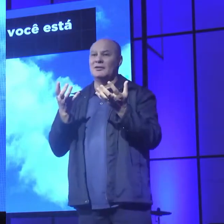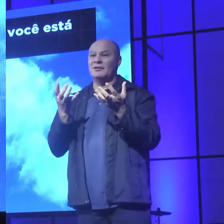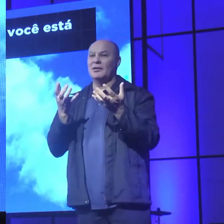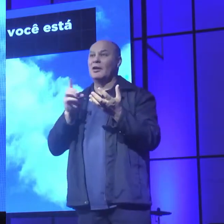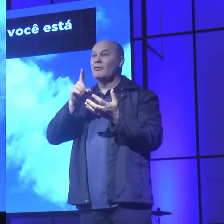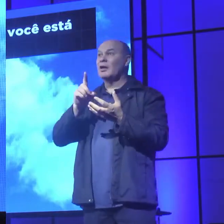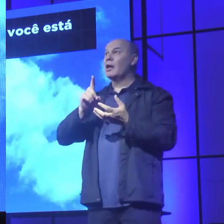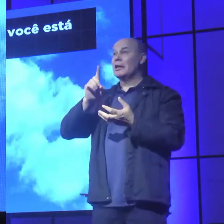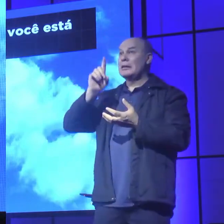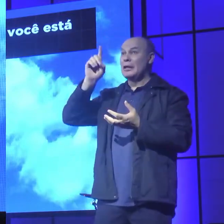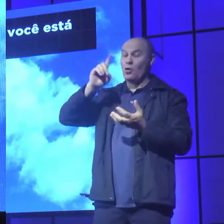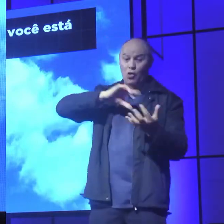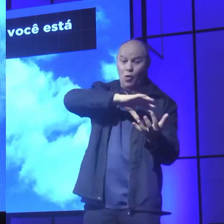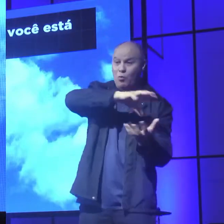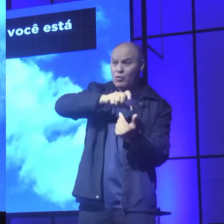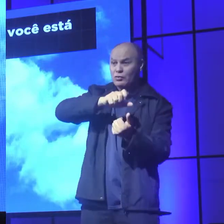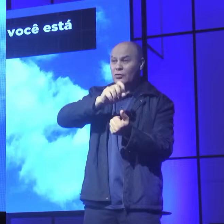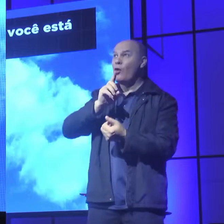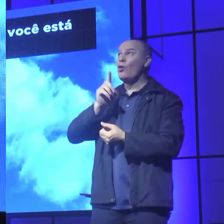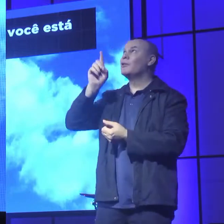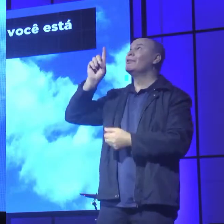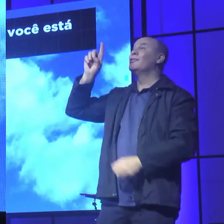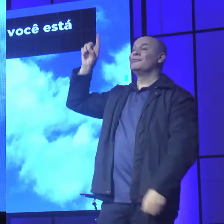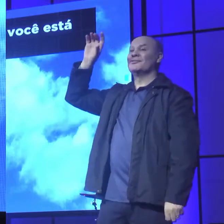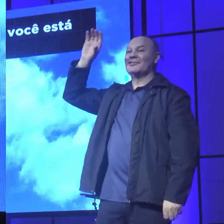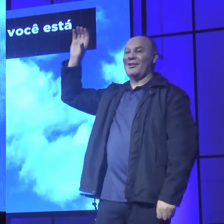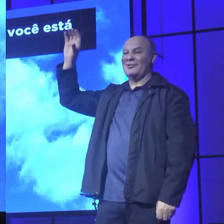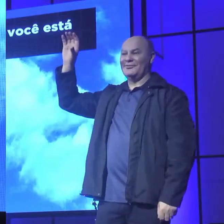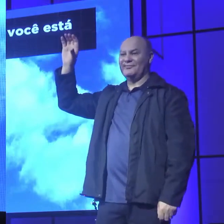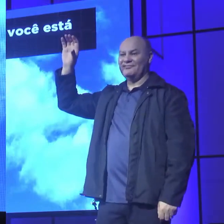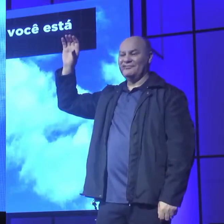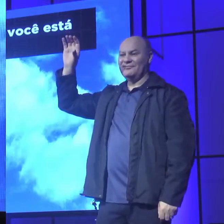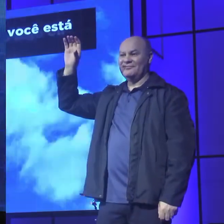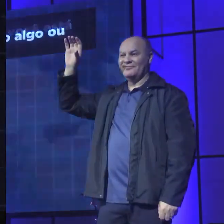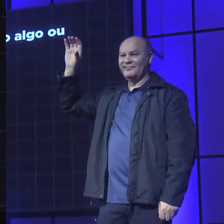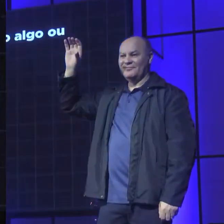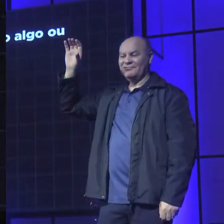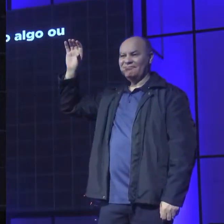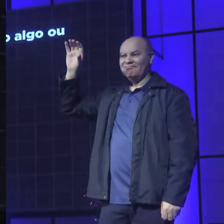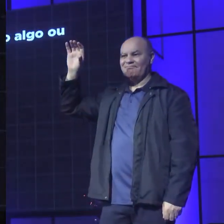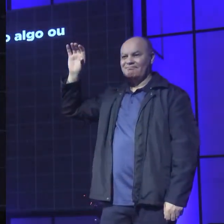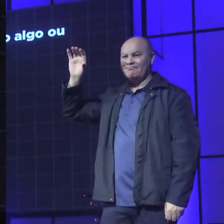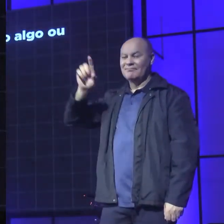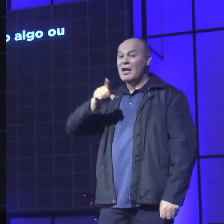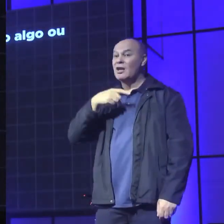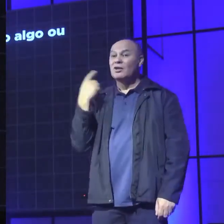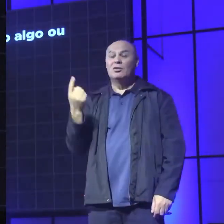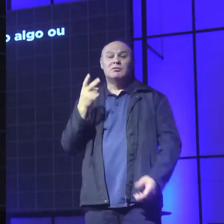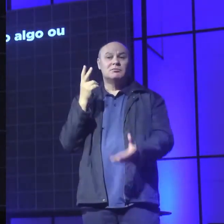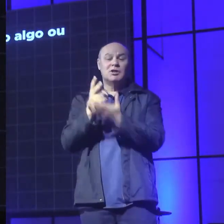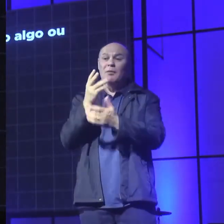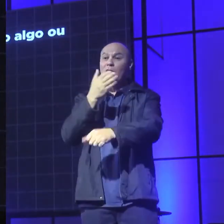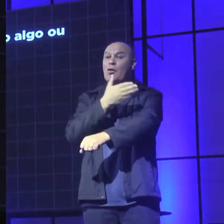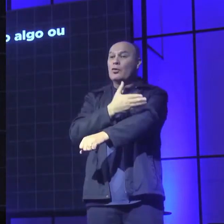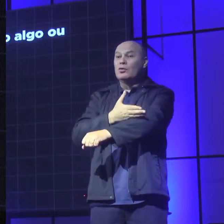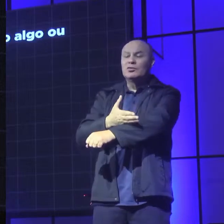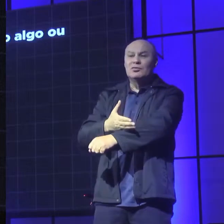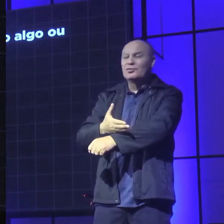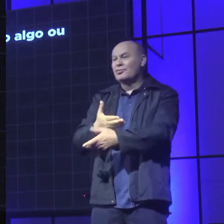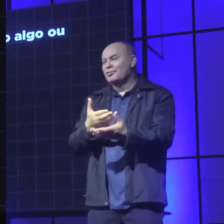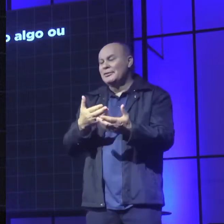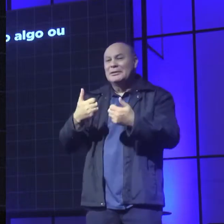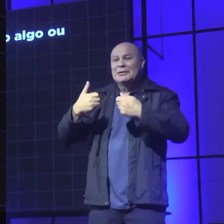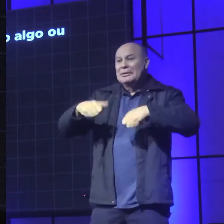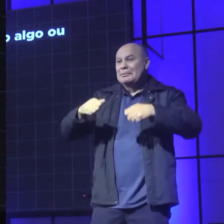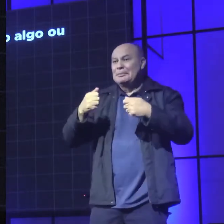verdade é que todos nós estamos seguindo alguém ou alguma coisa. Todos nós estamos